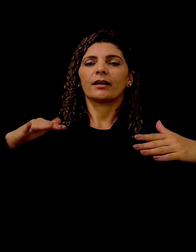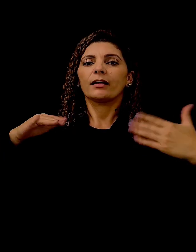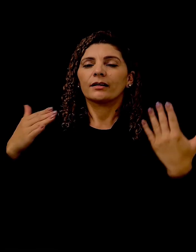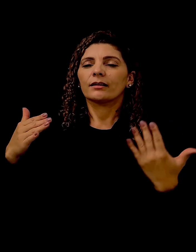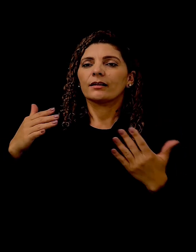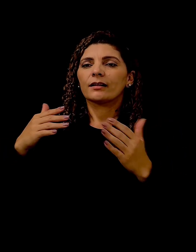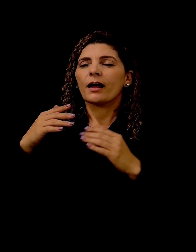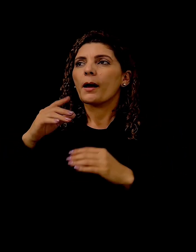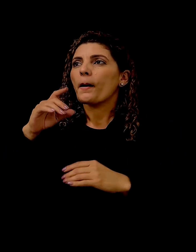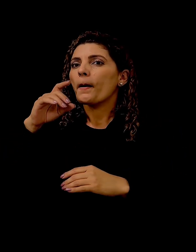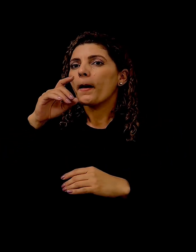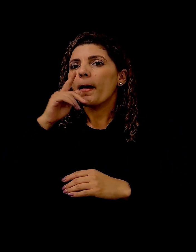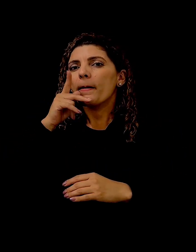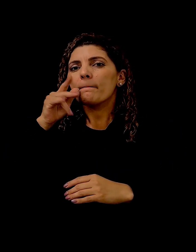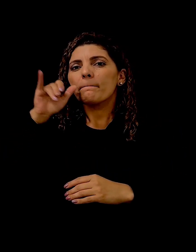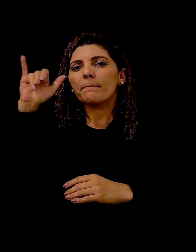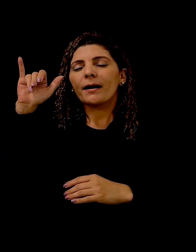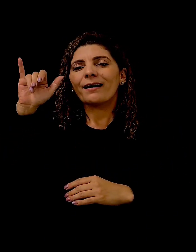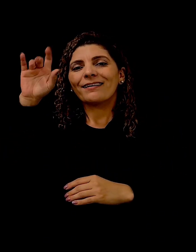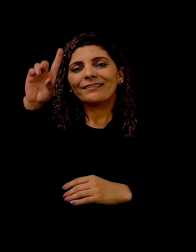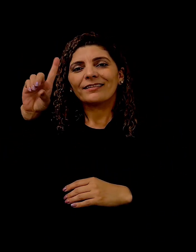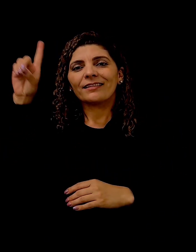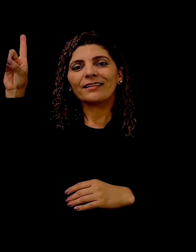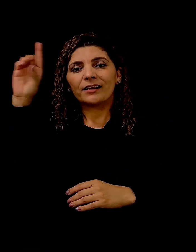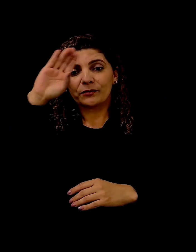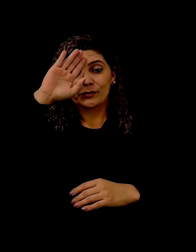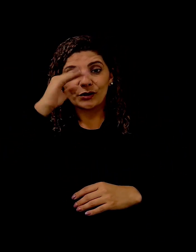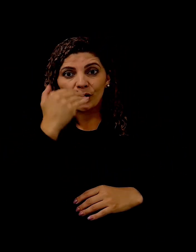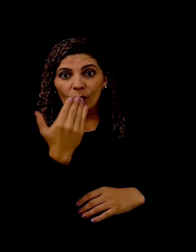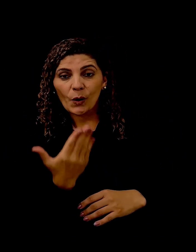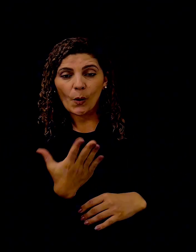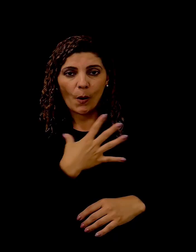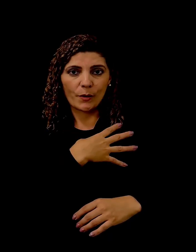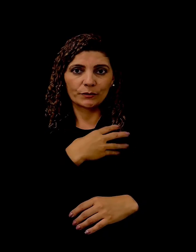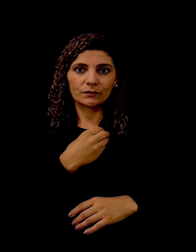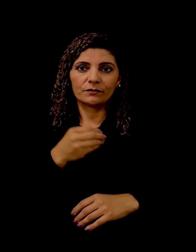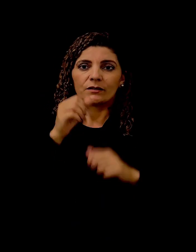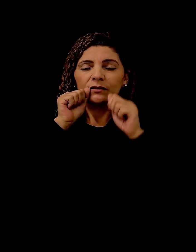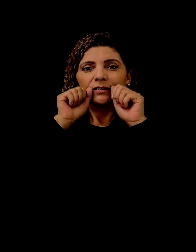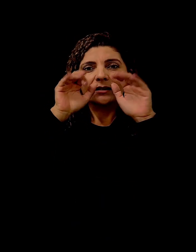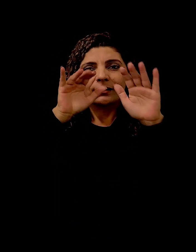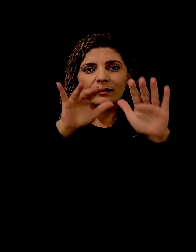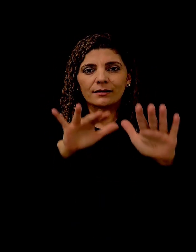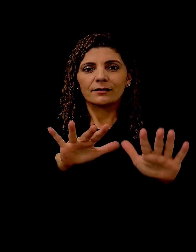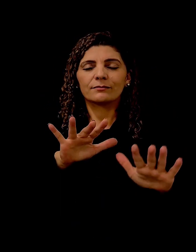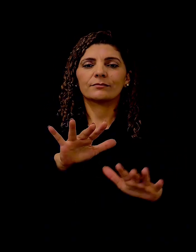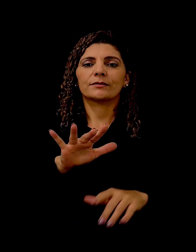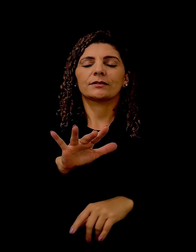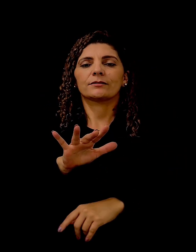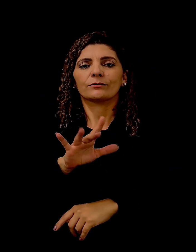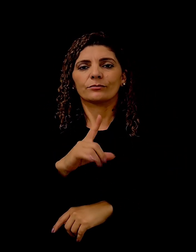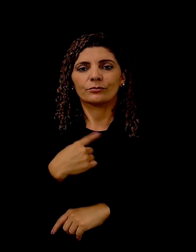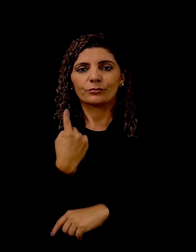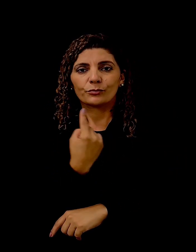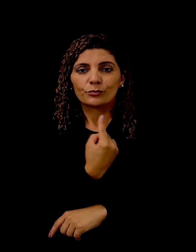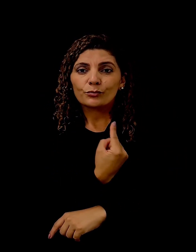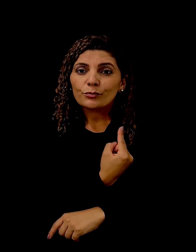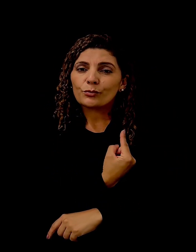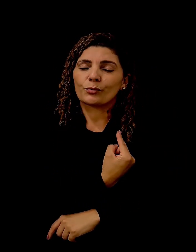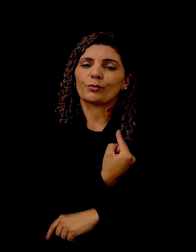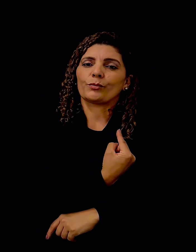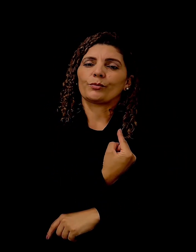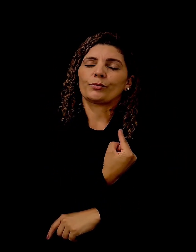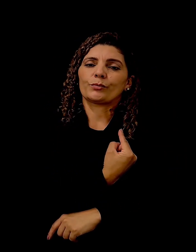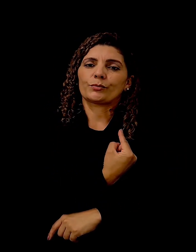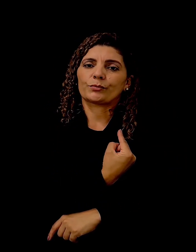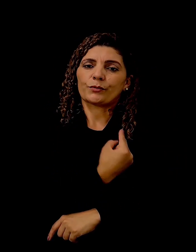honrar os filhos. Ele que, se nós almejamos